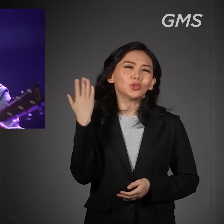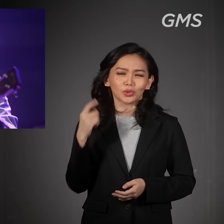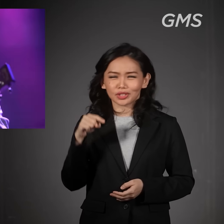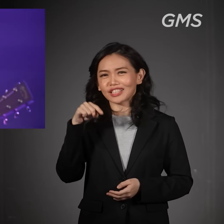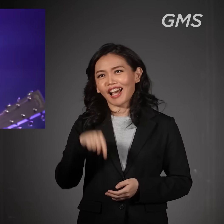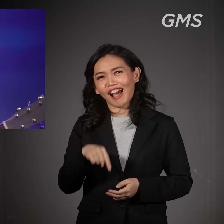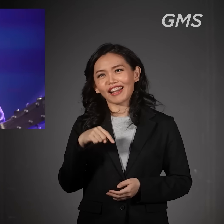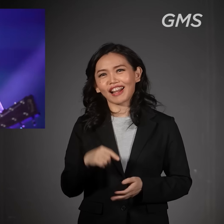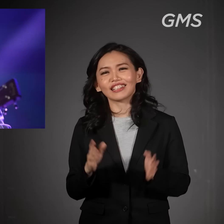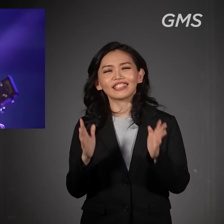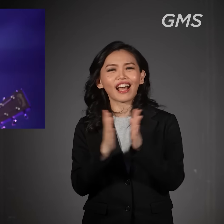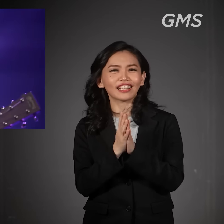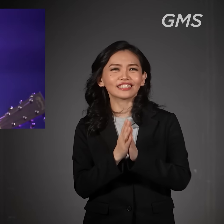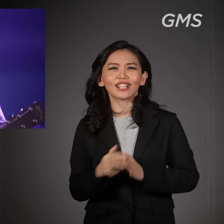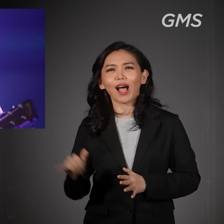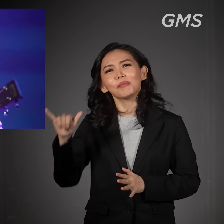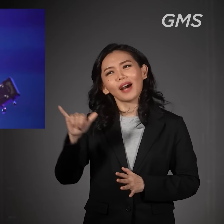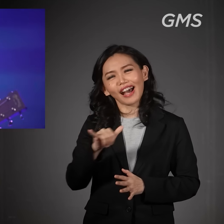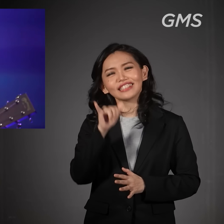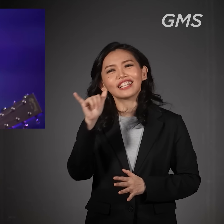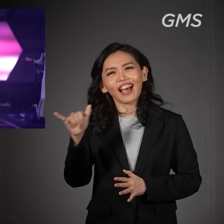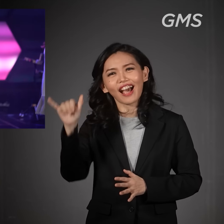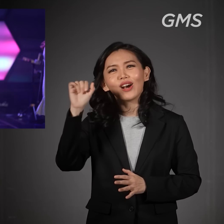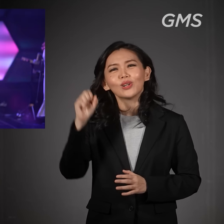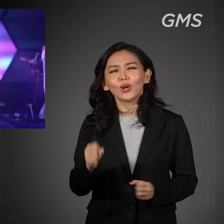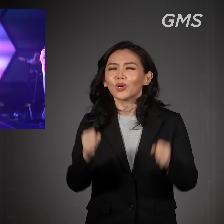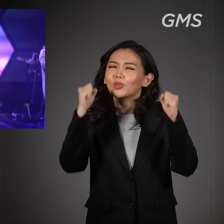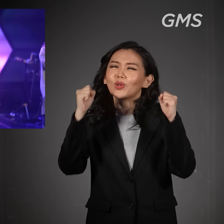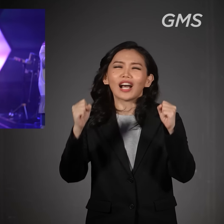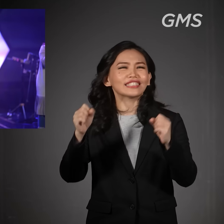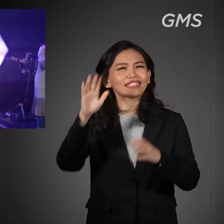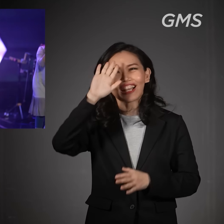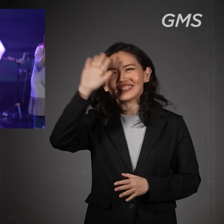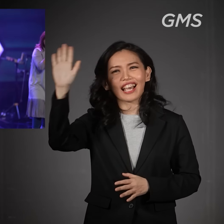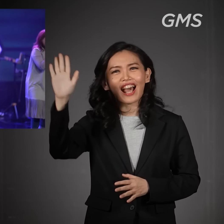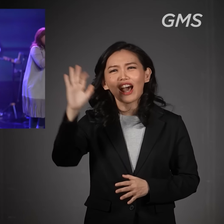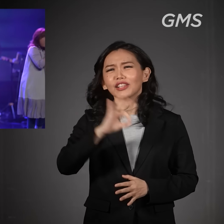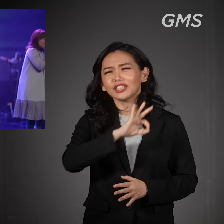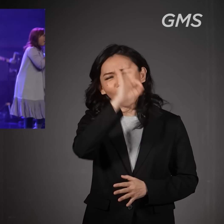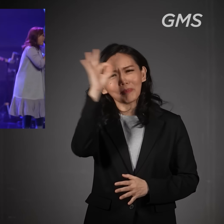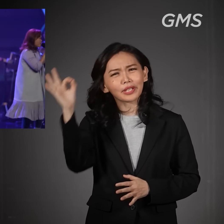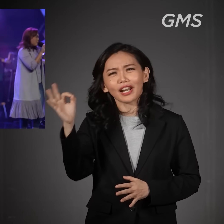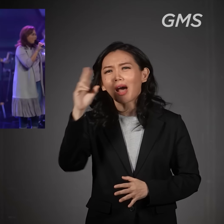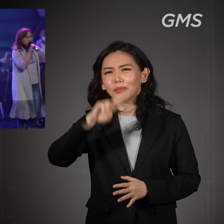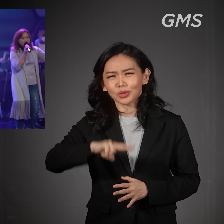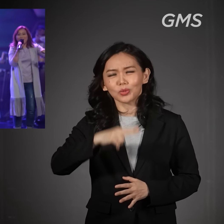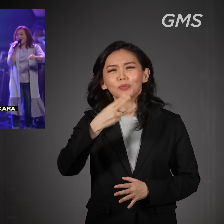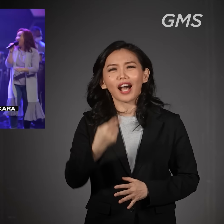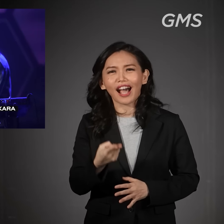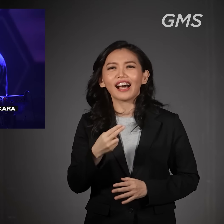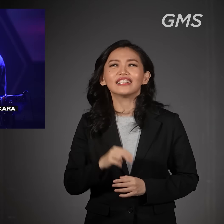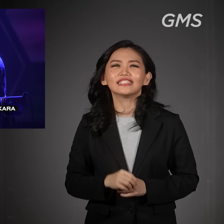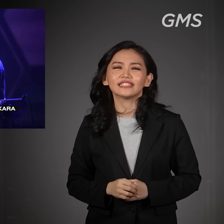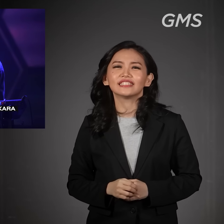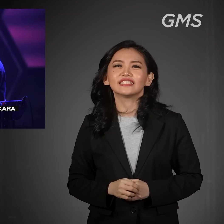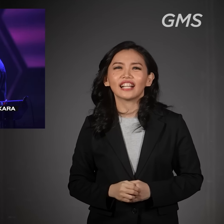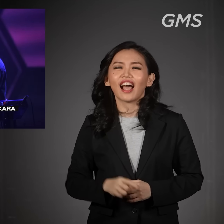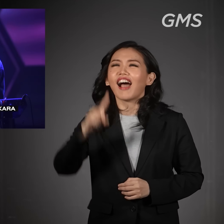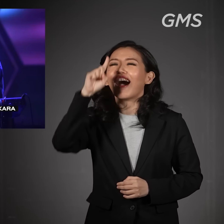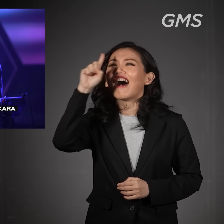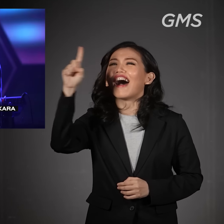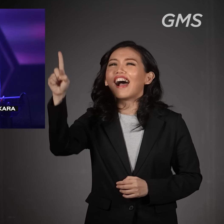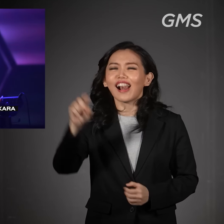dulu, sekarang, dan selamanya. Kuasanya tidak berubah.